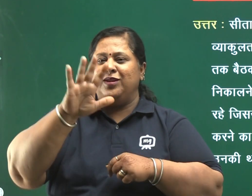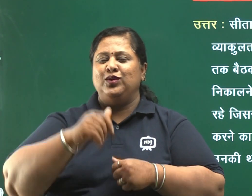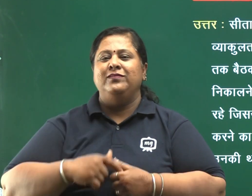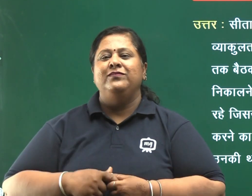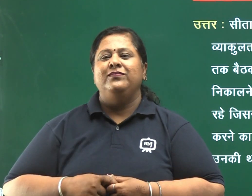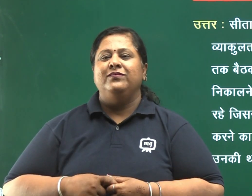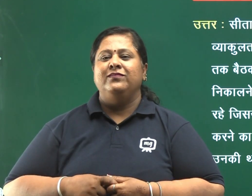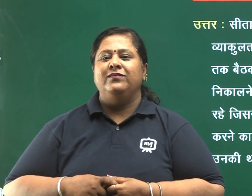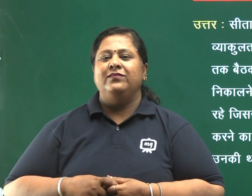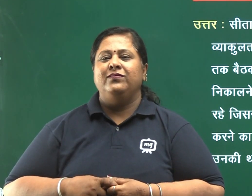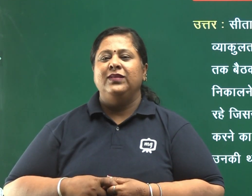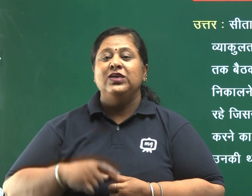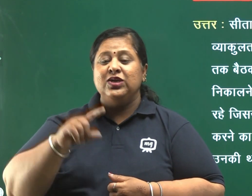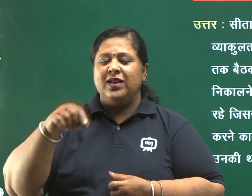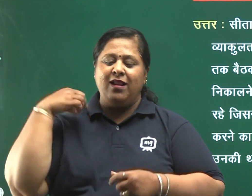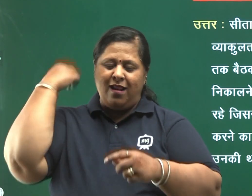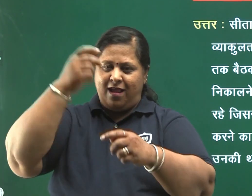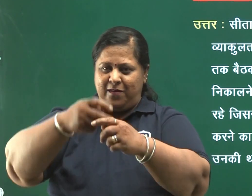पांच, श्री राम ने